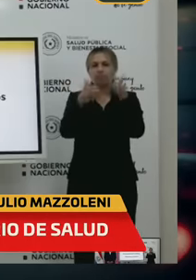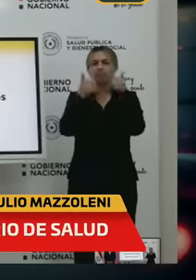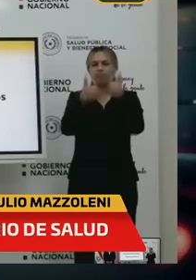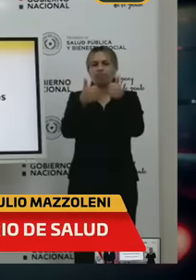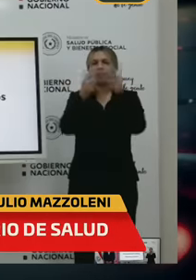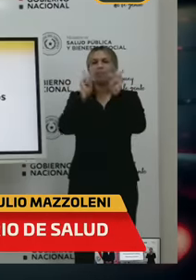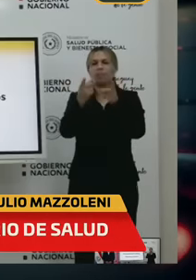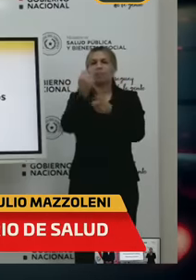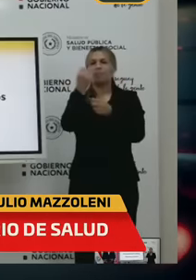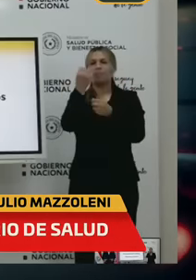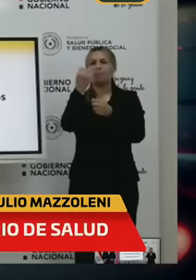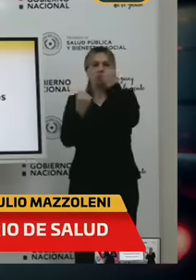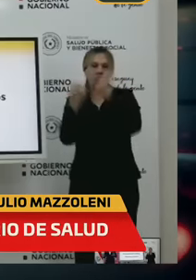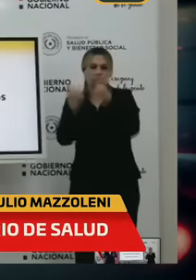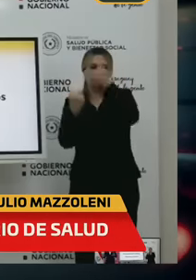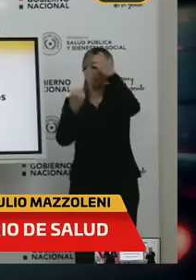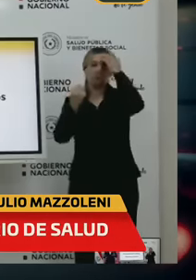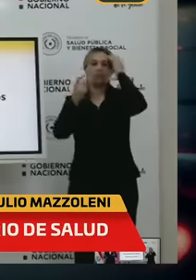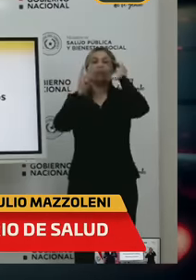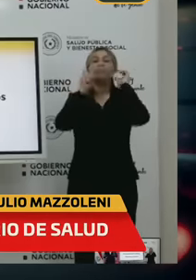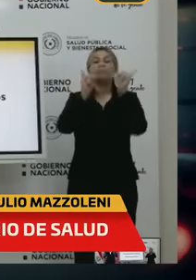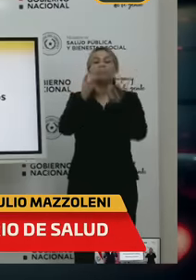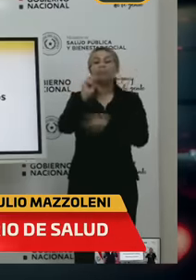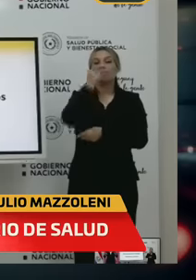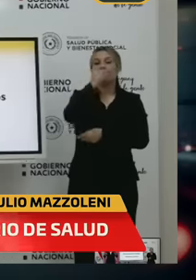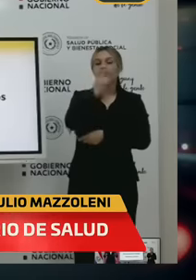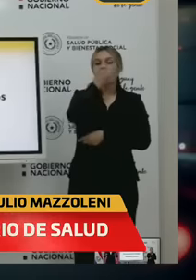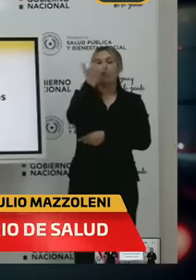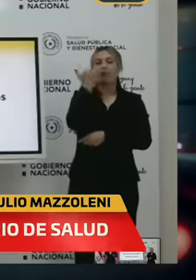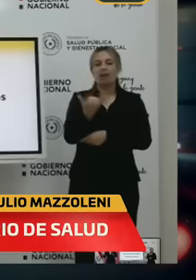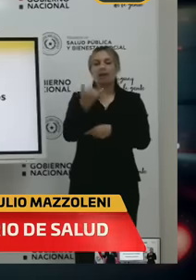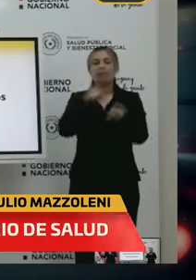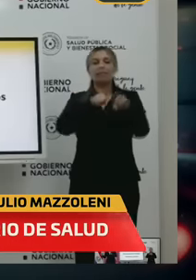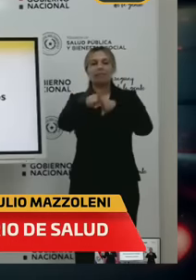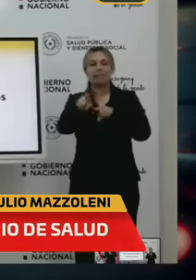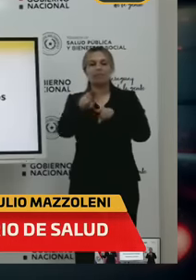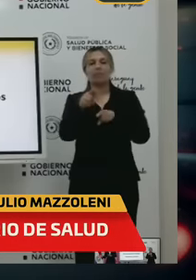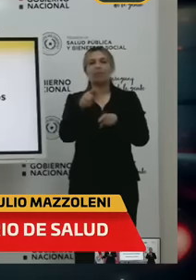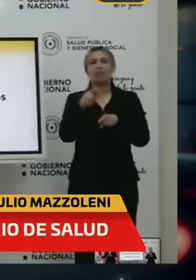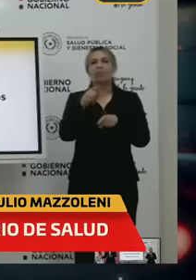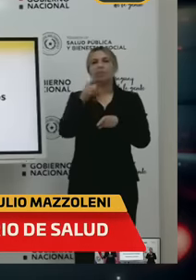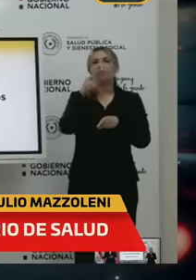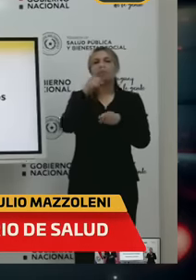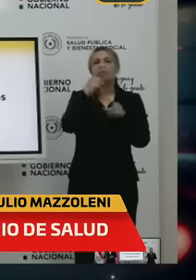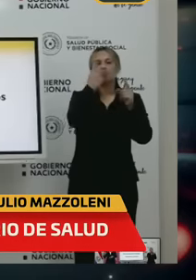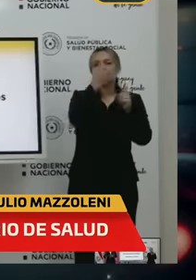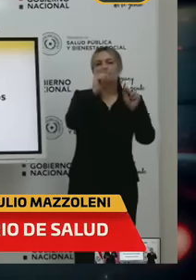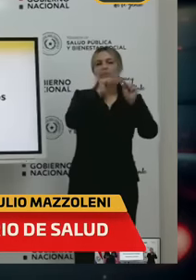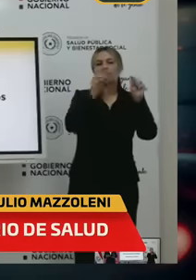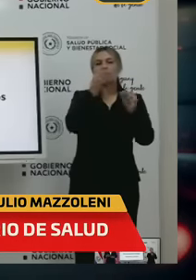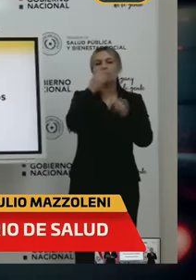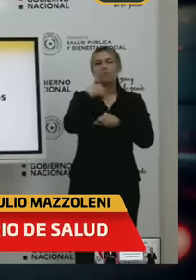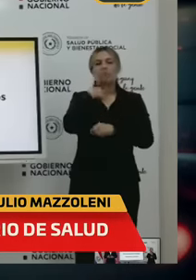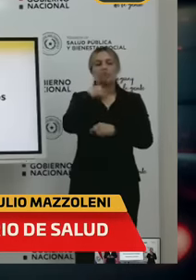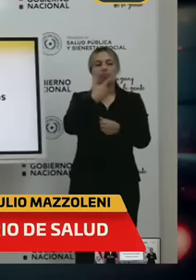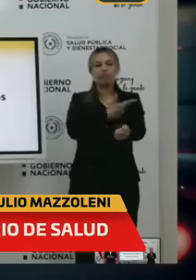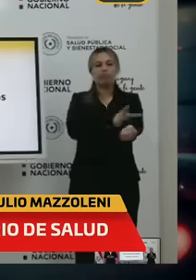Respecto a los test rápidos, aquí hay que diferenciar, siempre hay un test que se llama de anticuerpos, que se usa